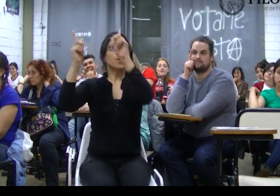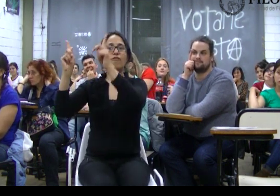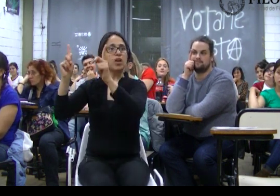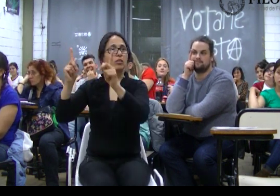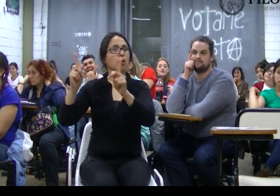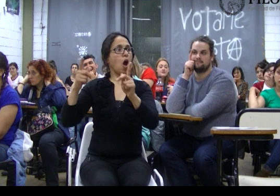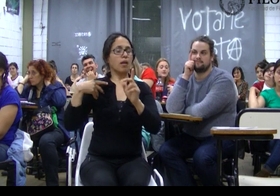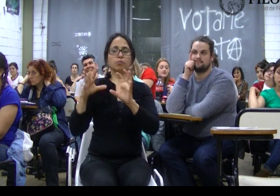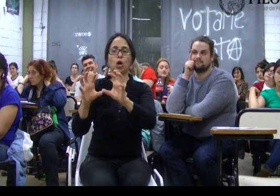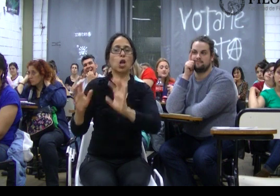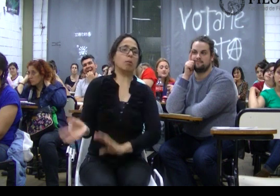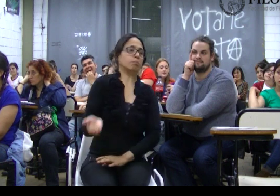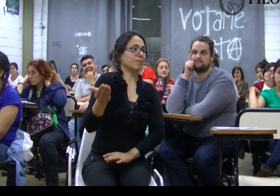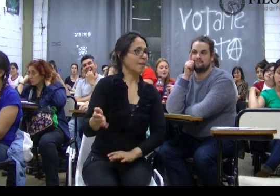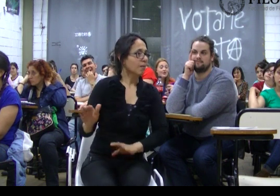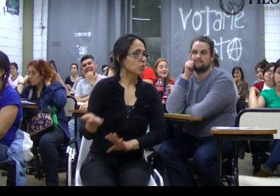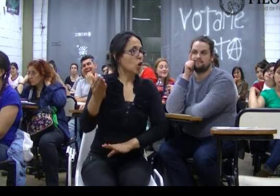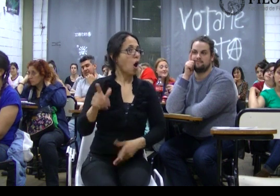padre del pibe lo